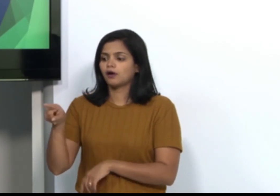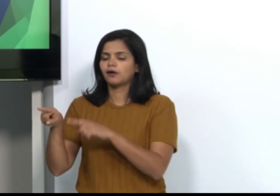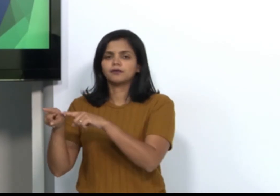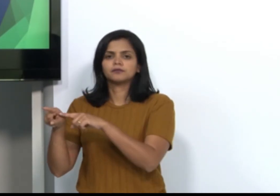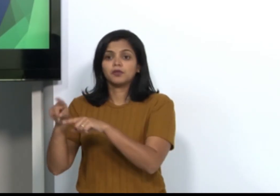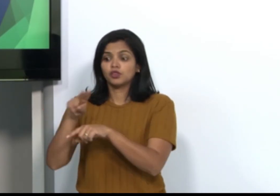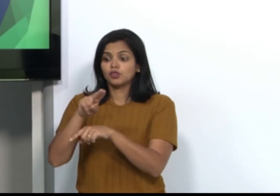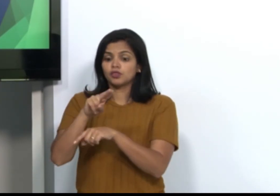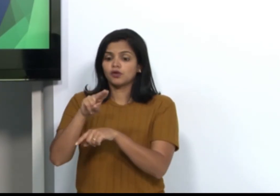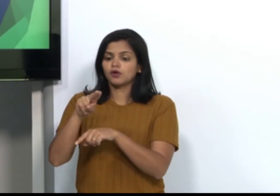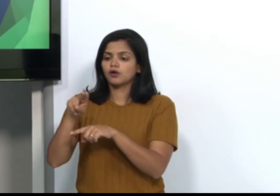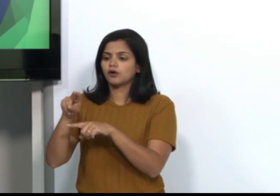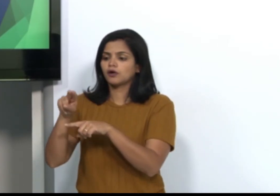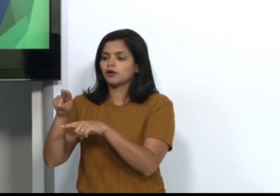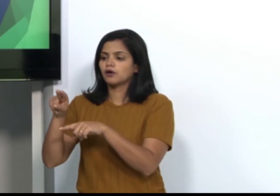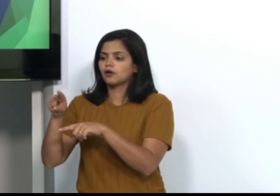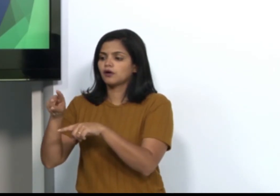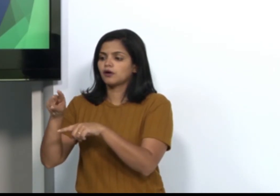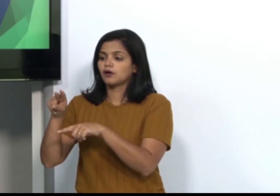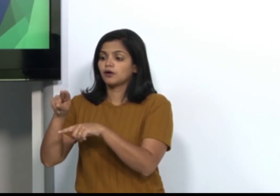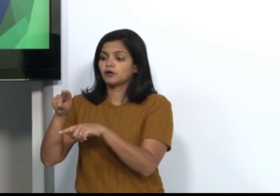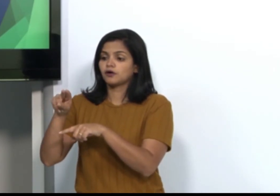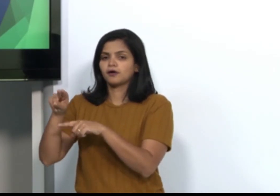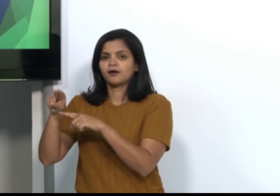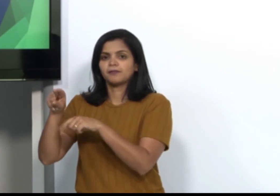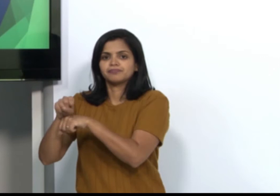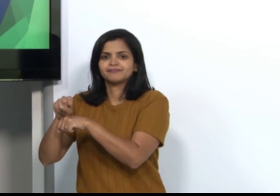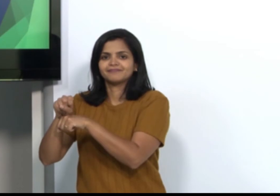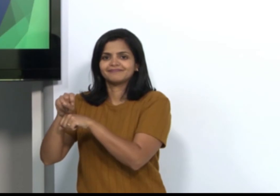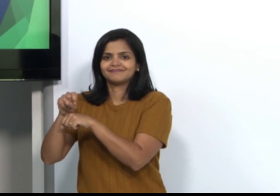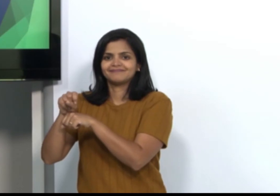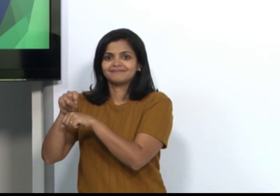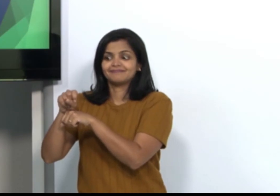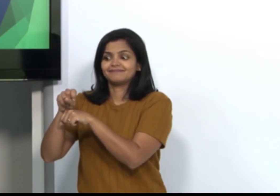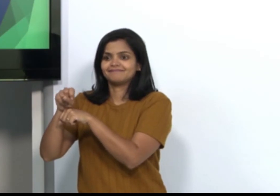Olha o sinal em andamento. E aqui ele termina.